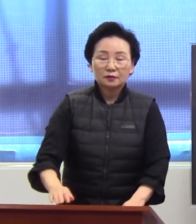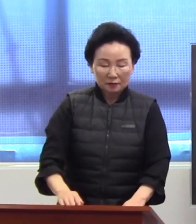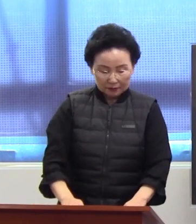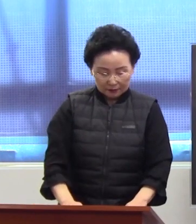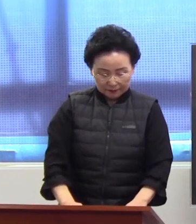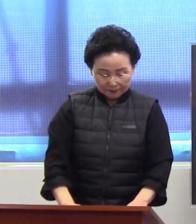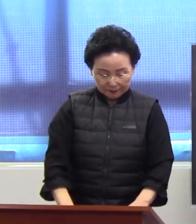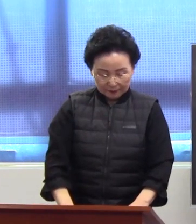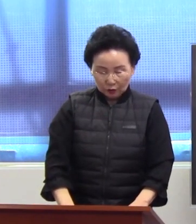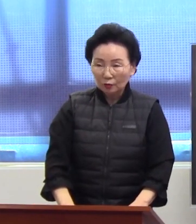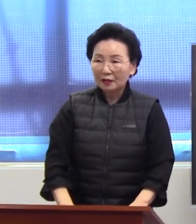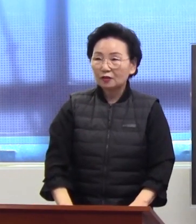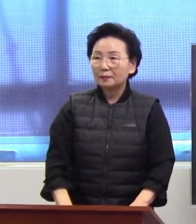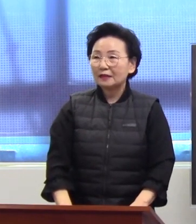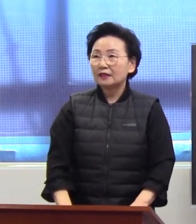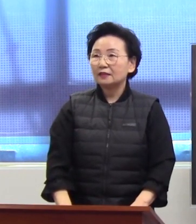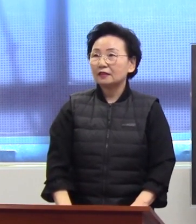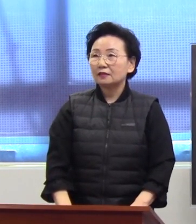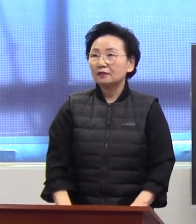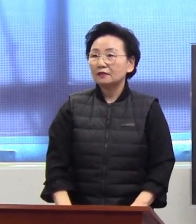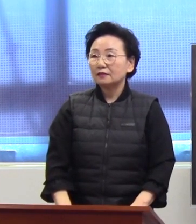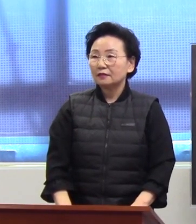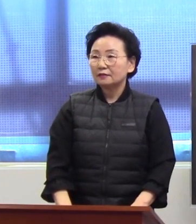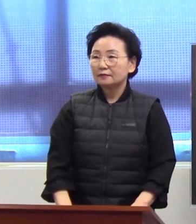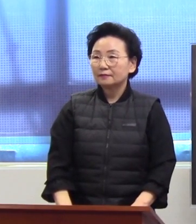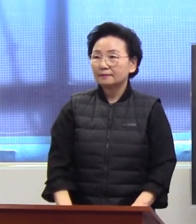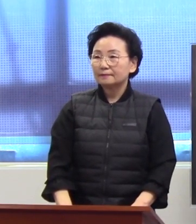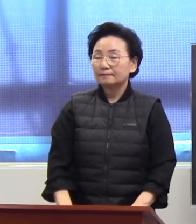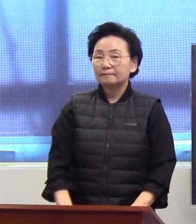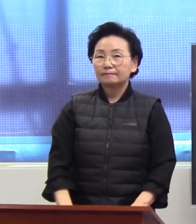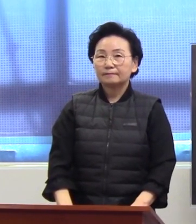그 로마서 8장 2절